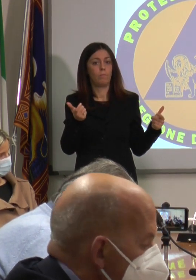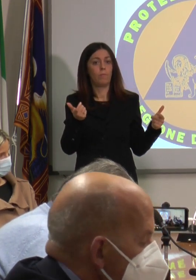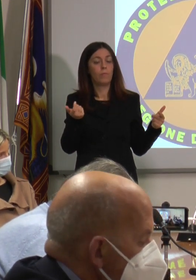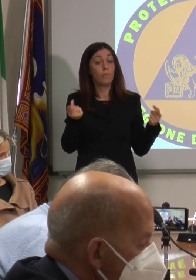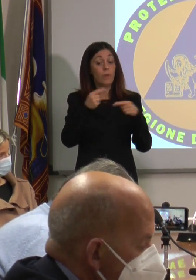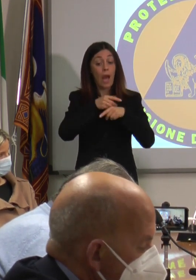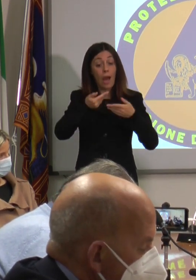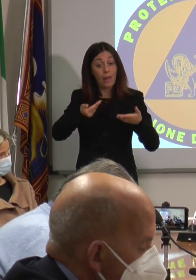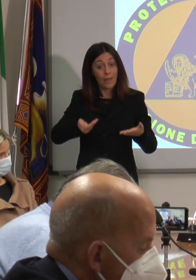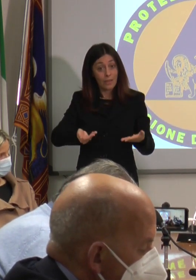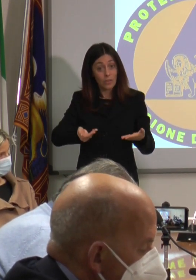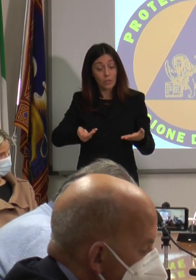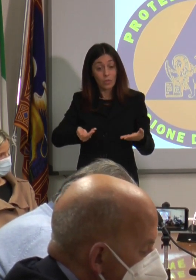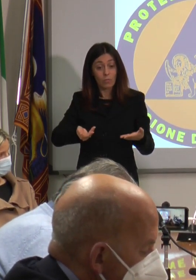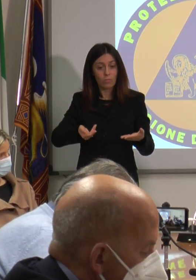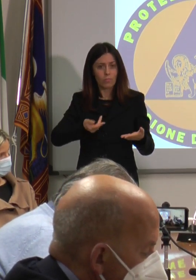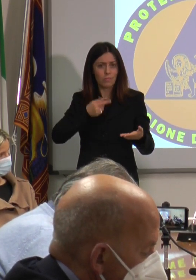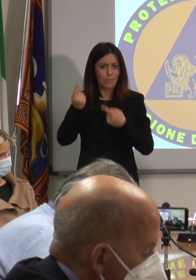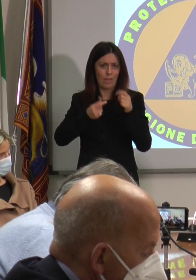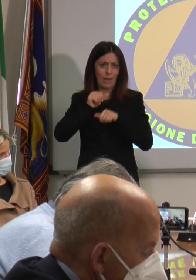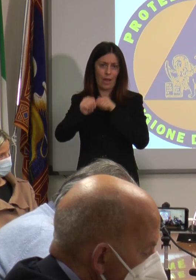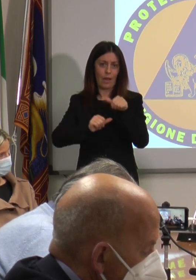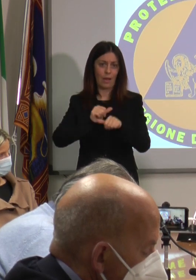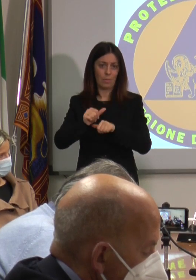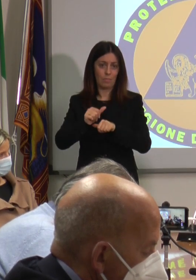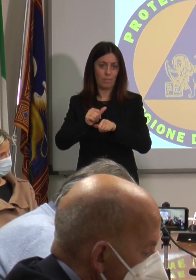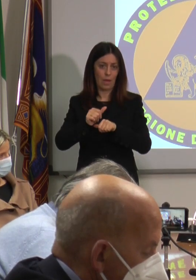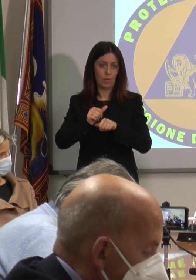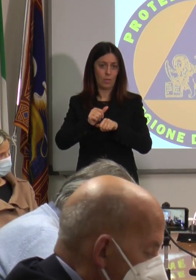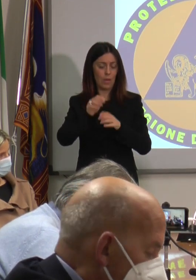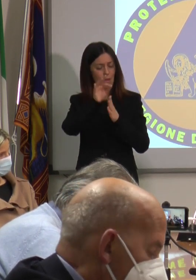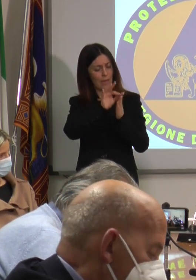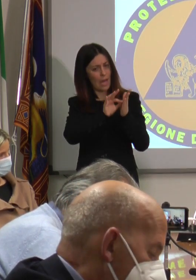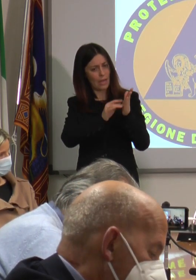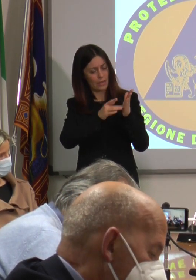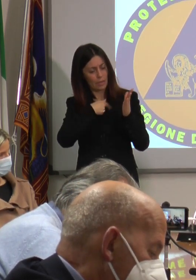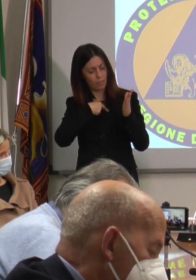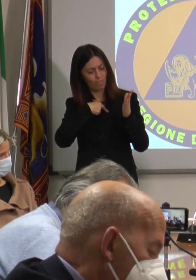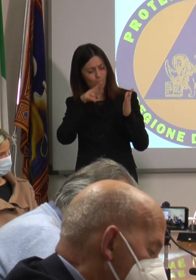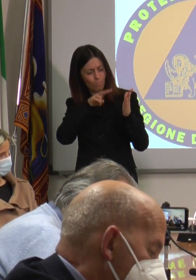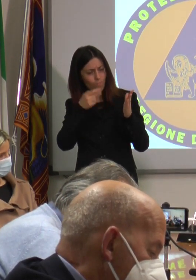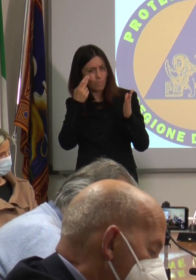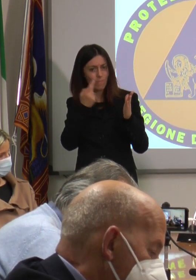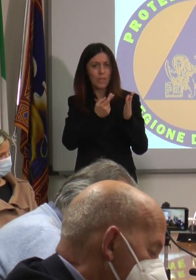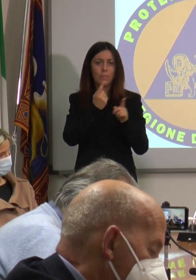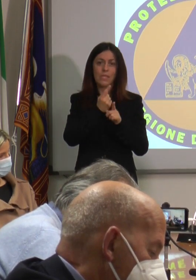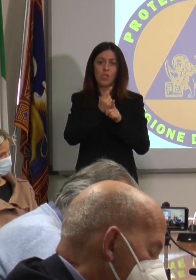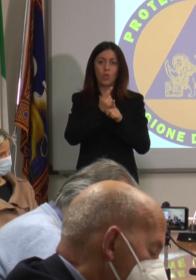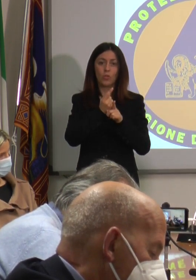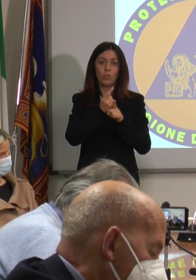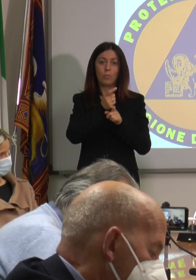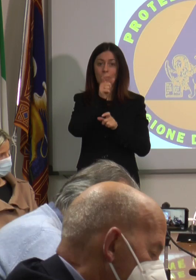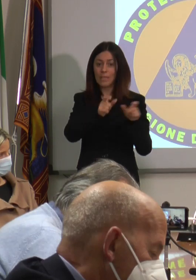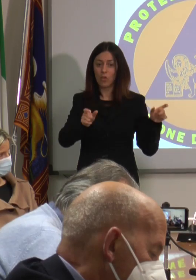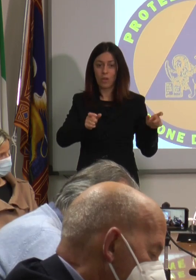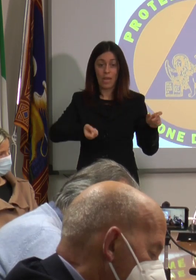Oggi la vera sfida è, alla luce di questi dati, lavorare con i sintomatici investendo sulle terapie a domicilio. Ringrazio